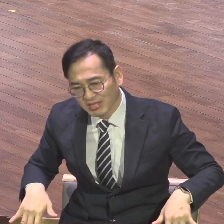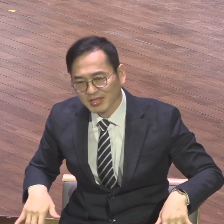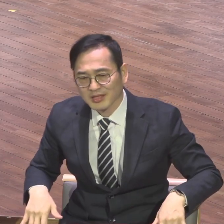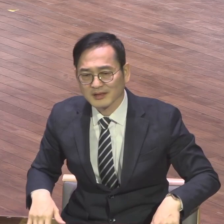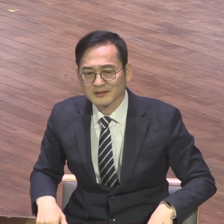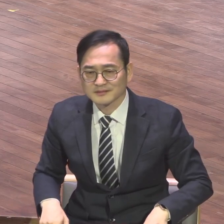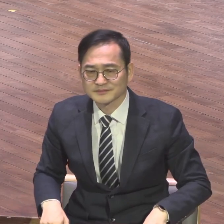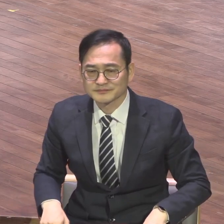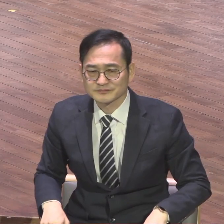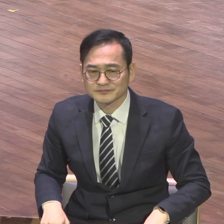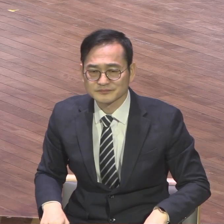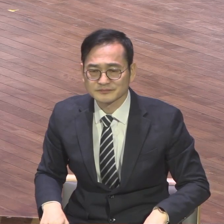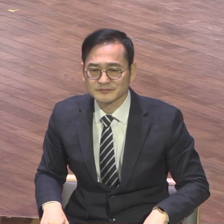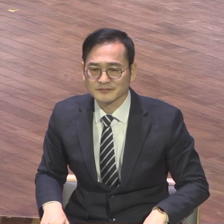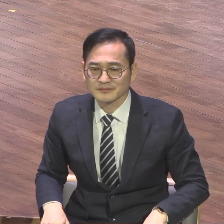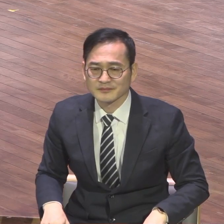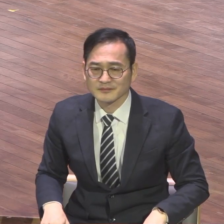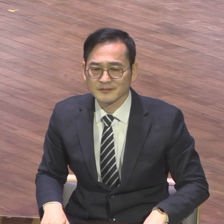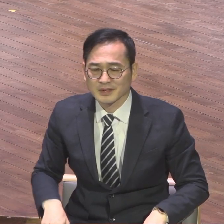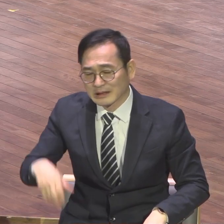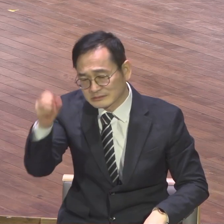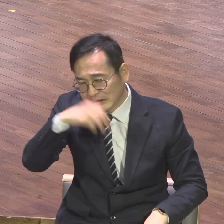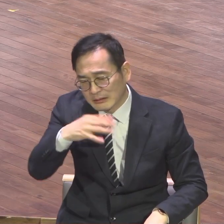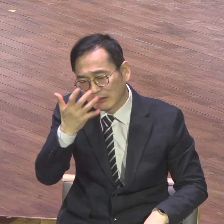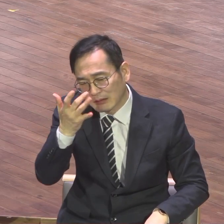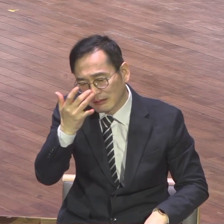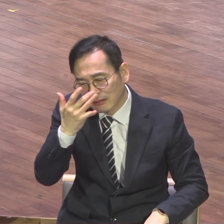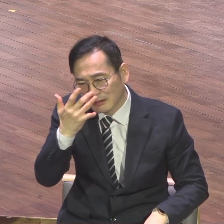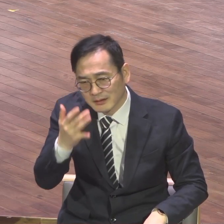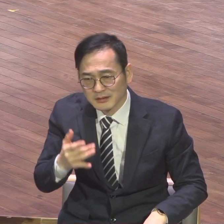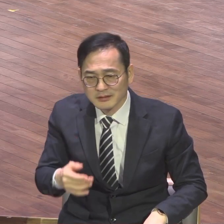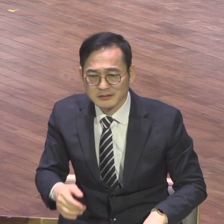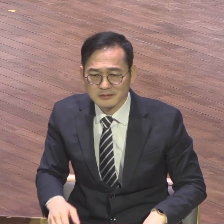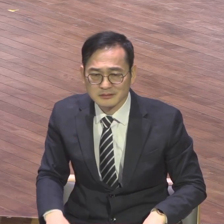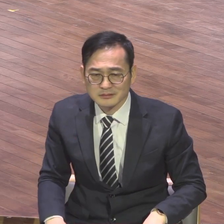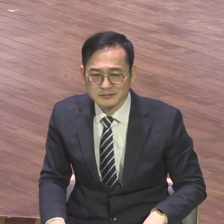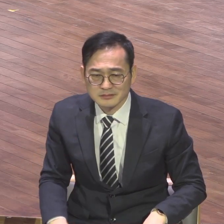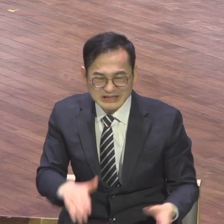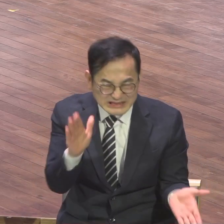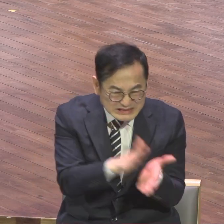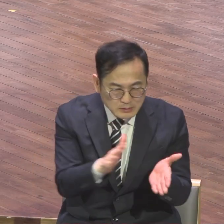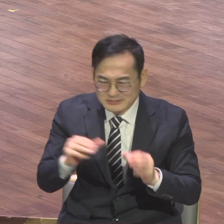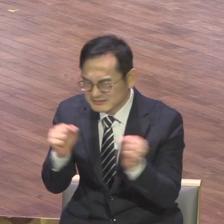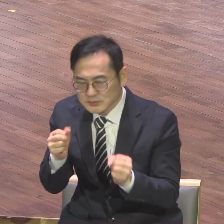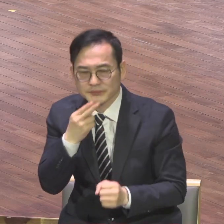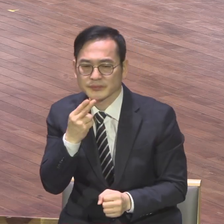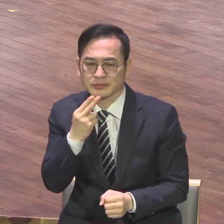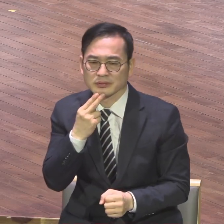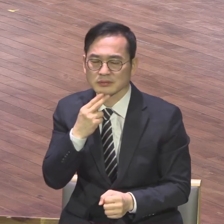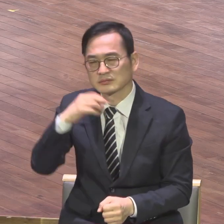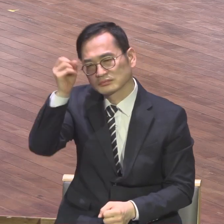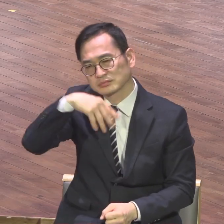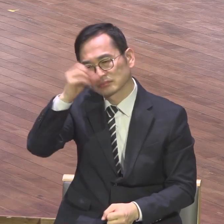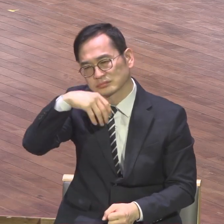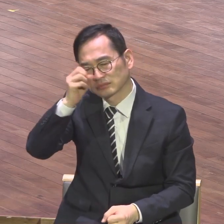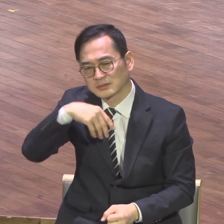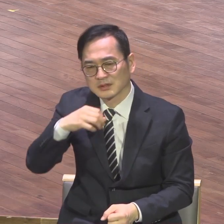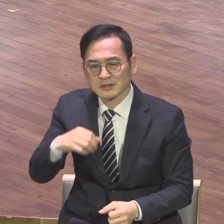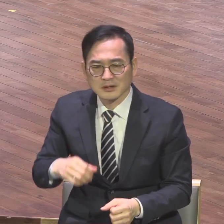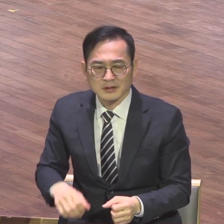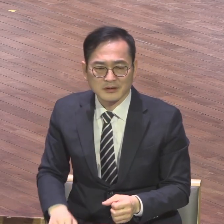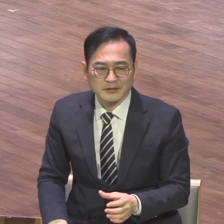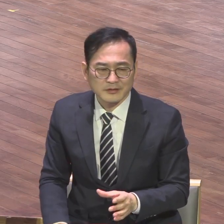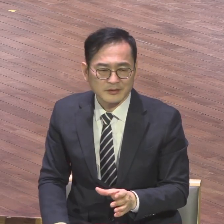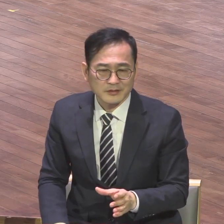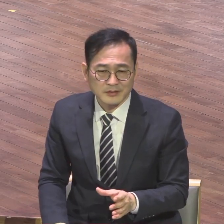물에 물 탄 듯이, 술에 술 탄 듯이. 맛이 없어요. 이것도 아니고 저것도 아니에요. 그 말을 지금